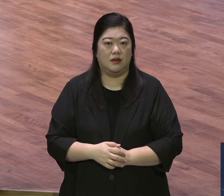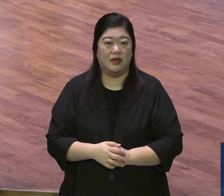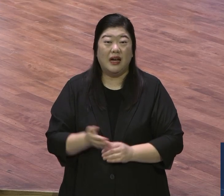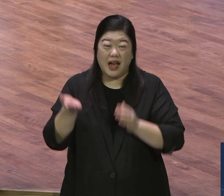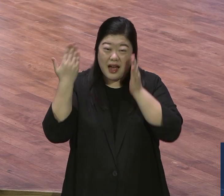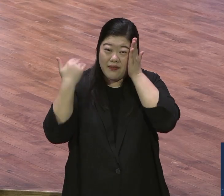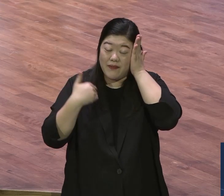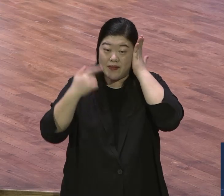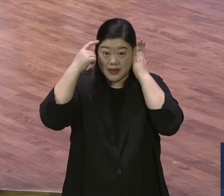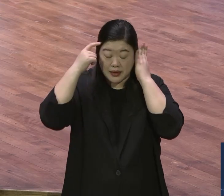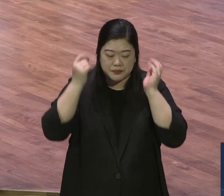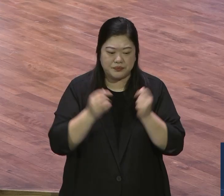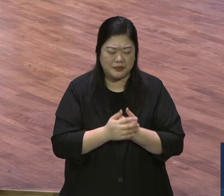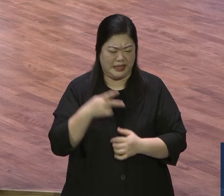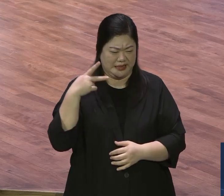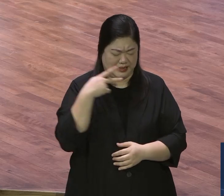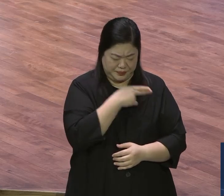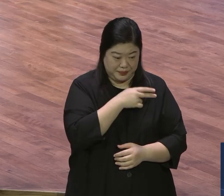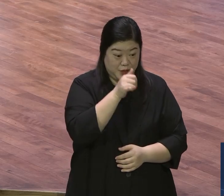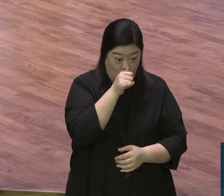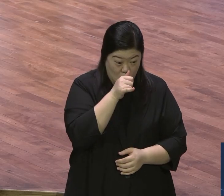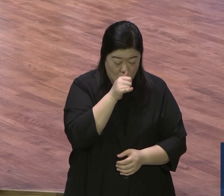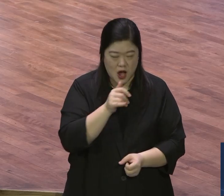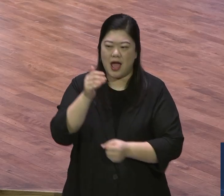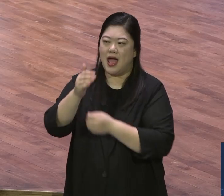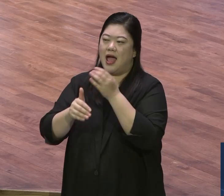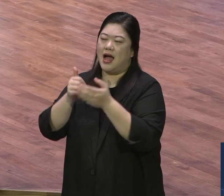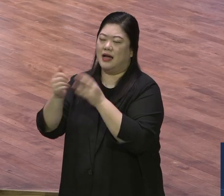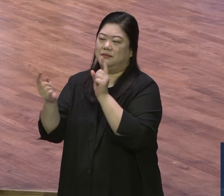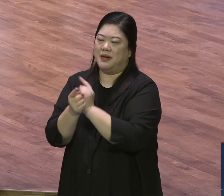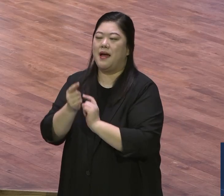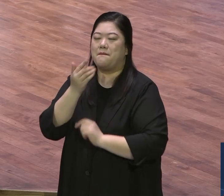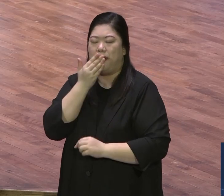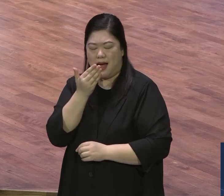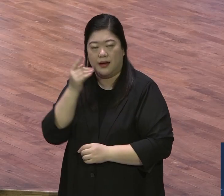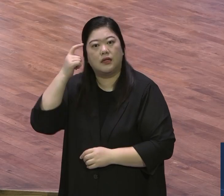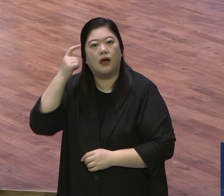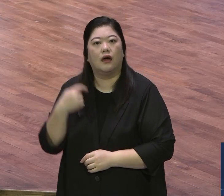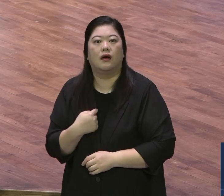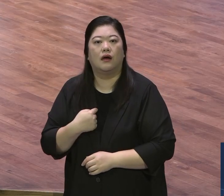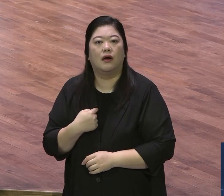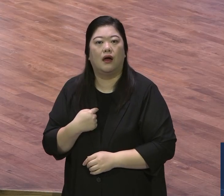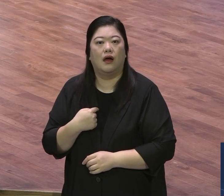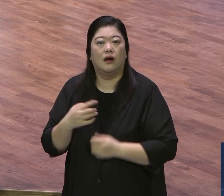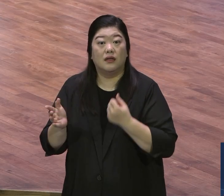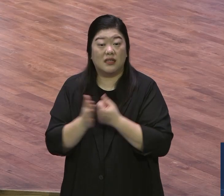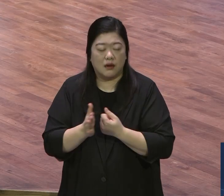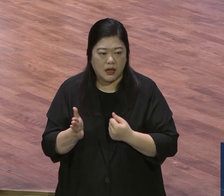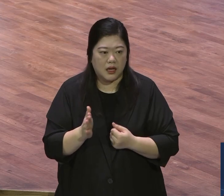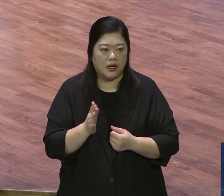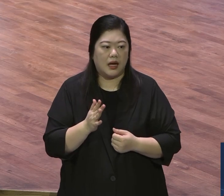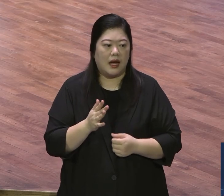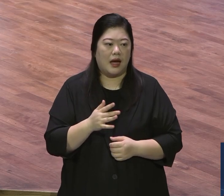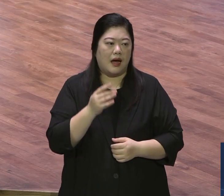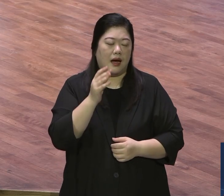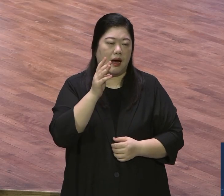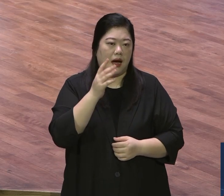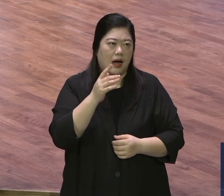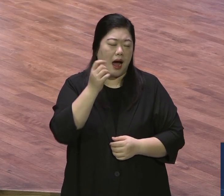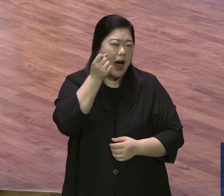들어주는 것으로 그런 생각하고 정기적으로 검식했다니까요. 한 달에 3일씩 검식했어요. 거의 15년을